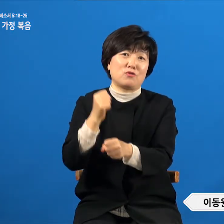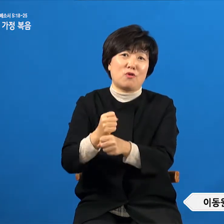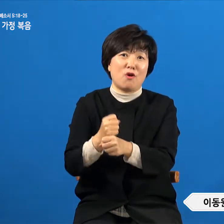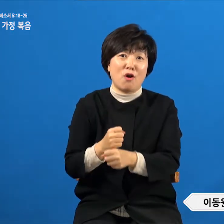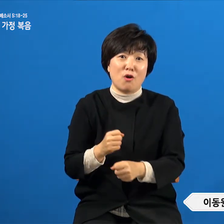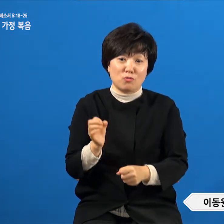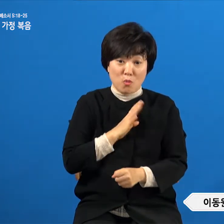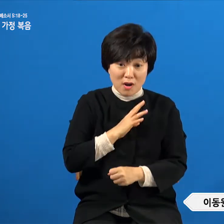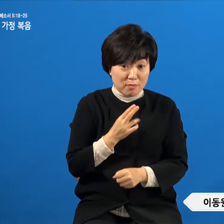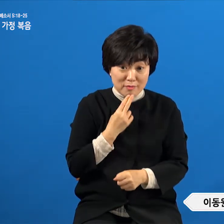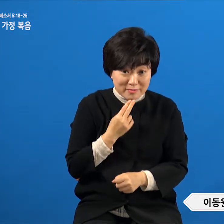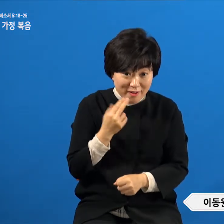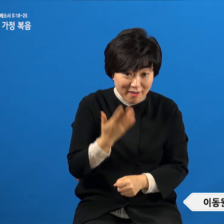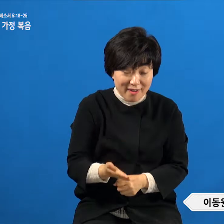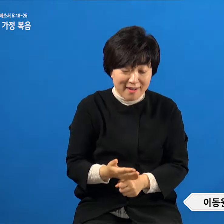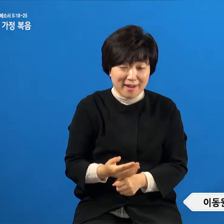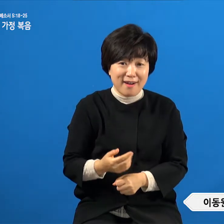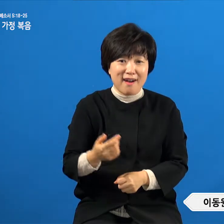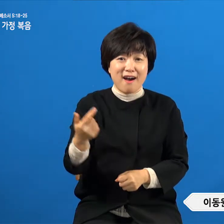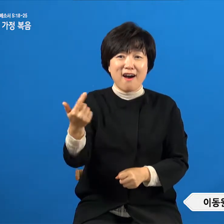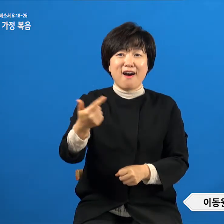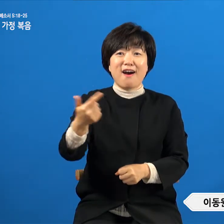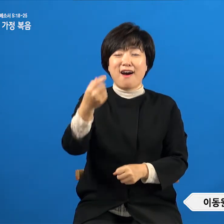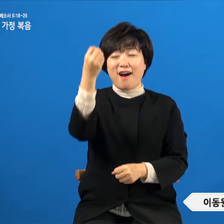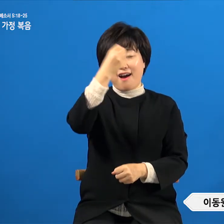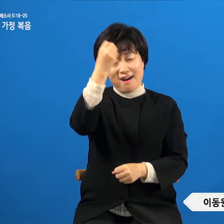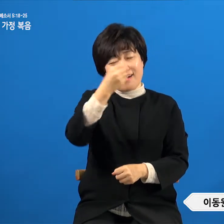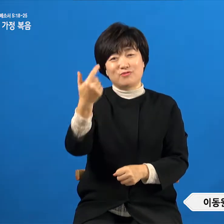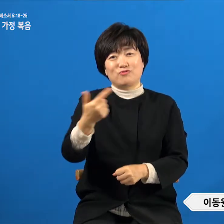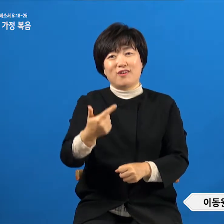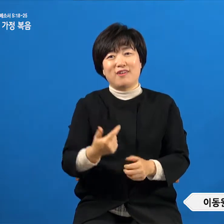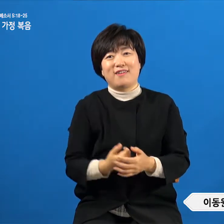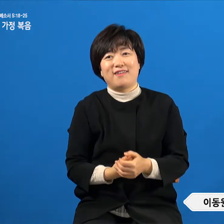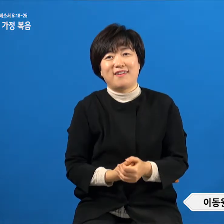별로 놀람이 없어요. 6,000곡이에요. 6,000곡인 것입니다.